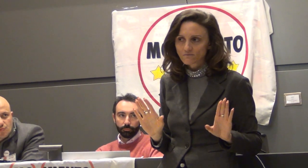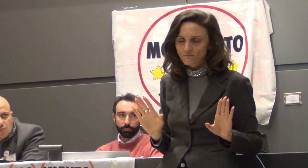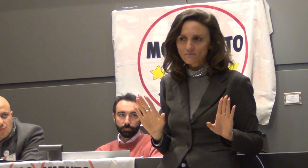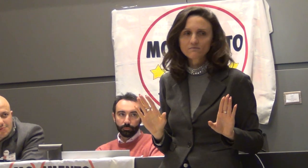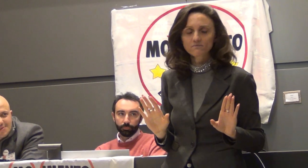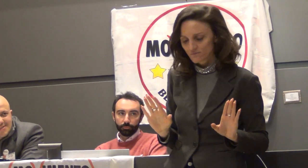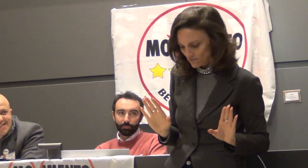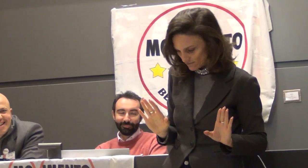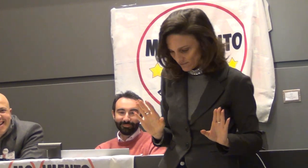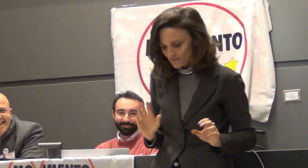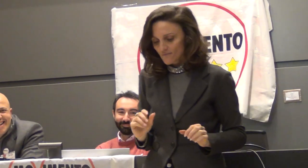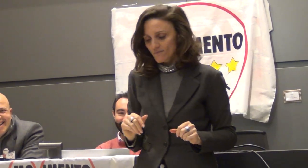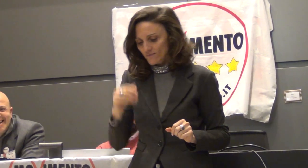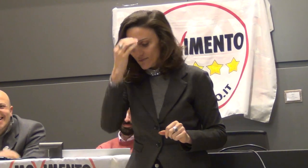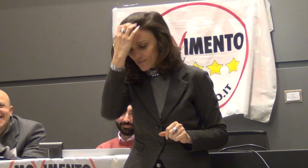sorde di noi, persone sorde.